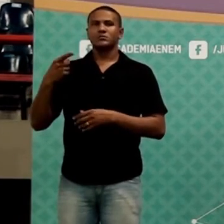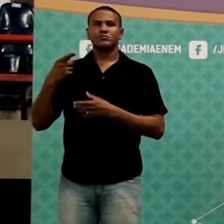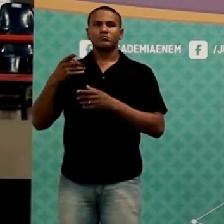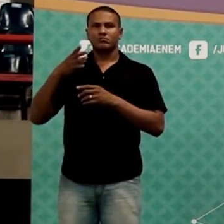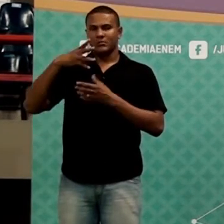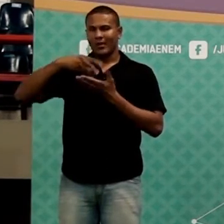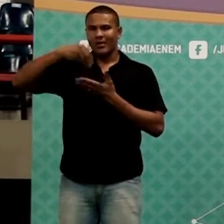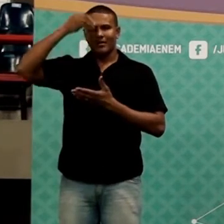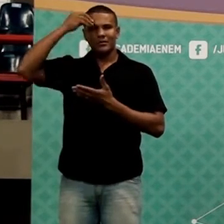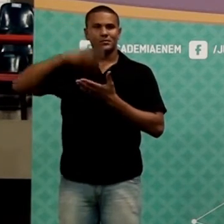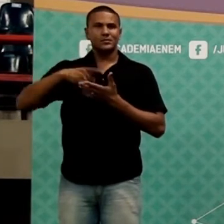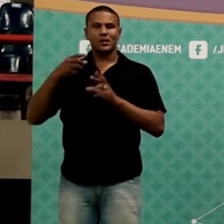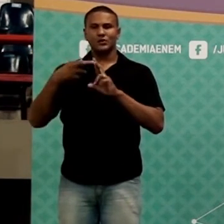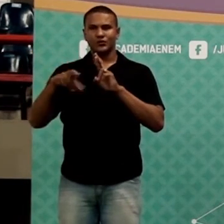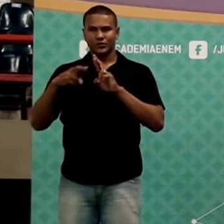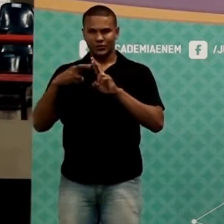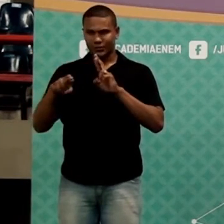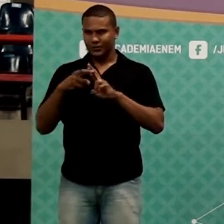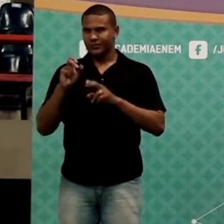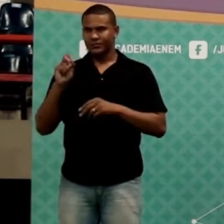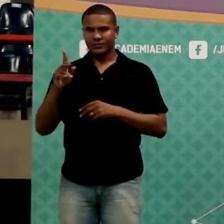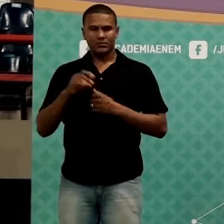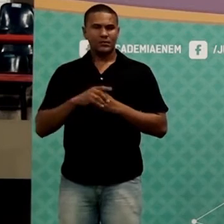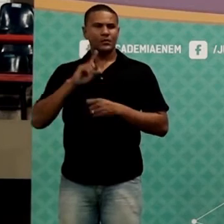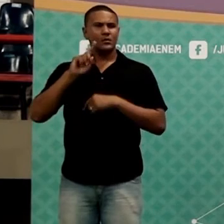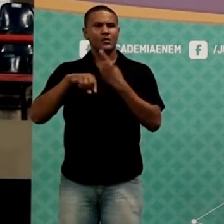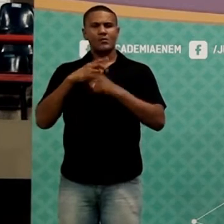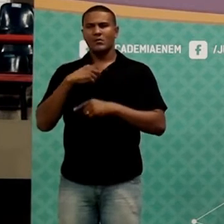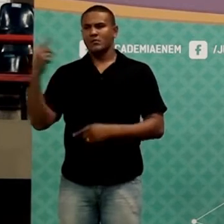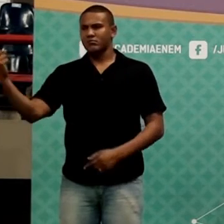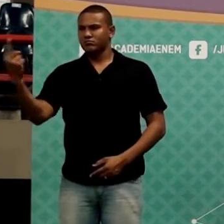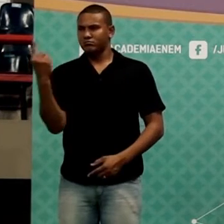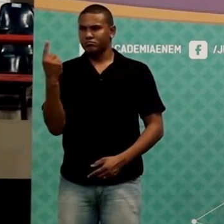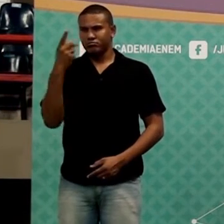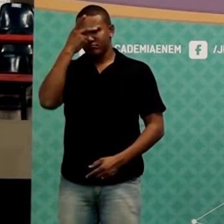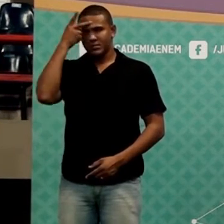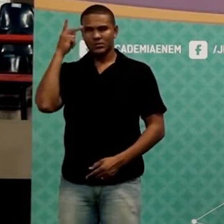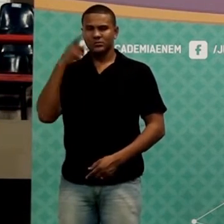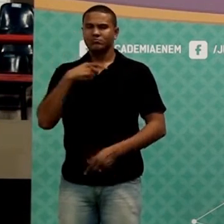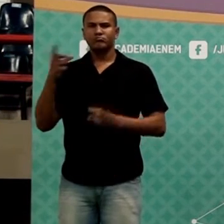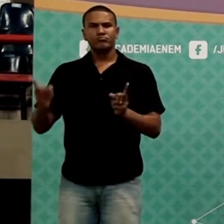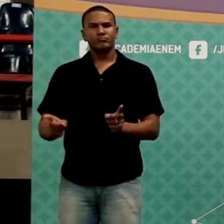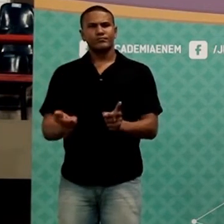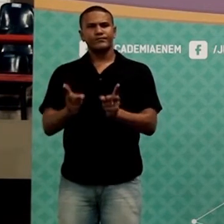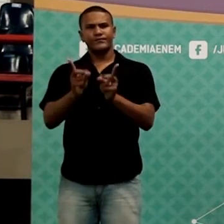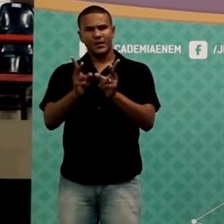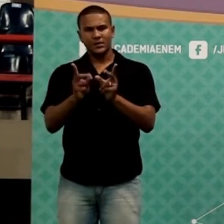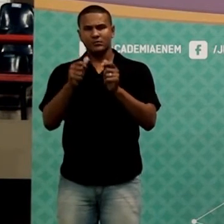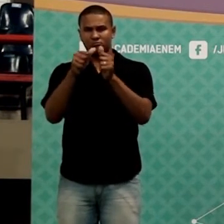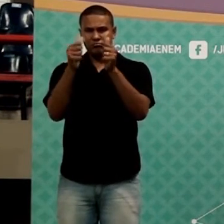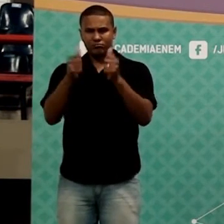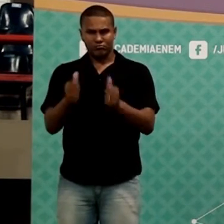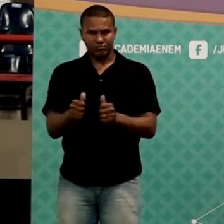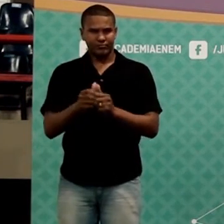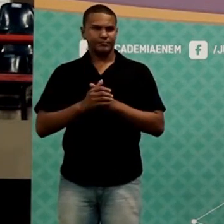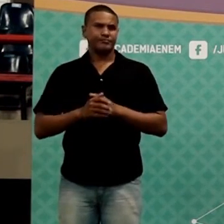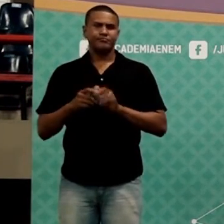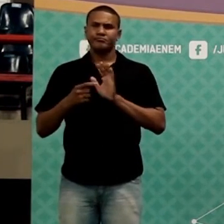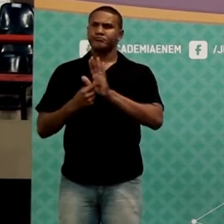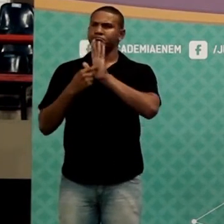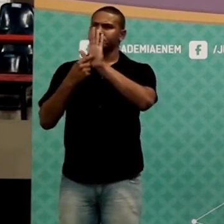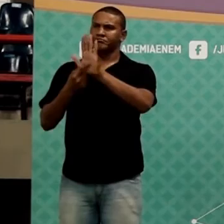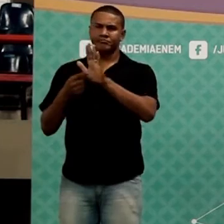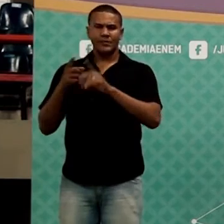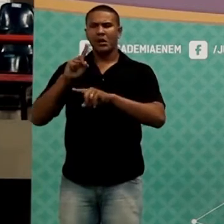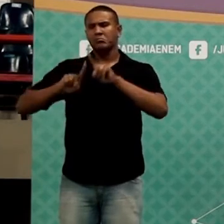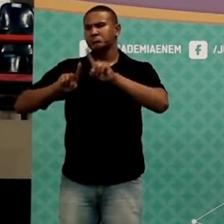crítico. Um dia, chegou um nobre vendendo objetos sagrados. E esse nobre, quando esse nobre